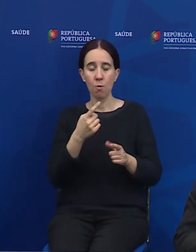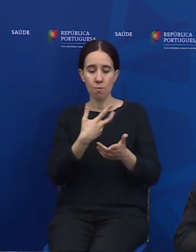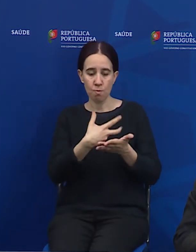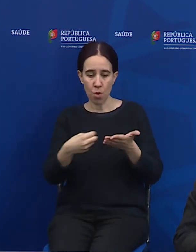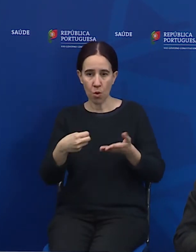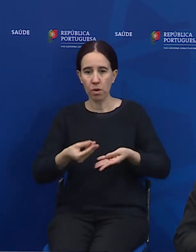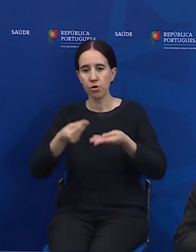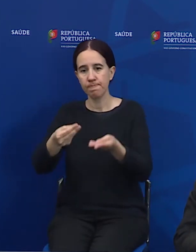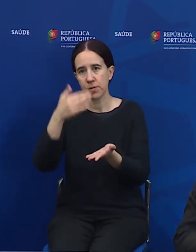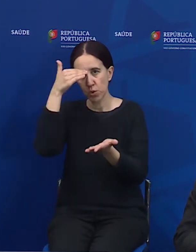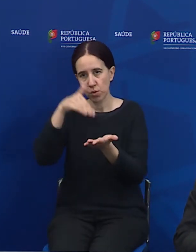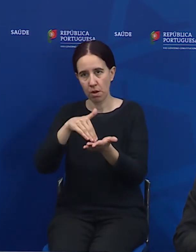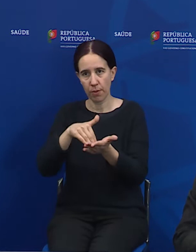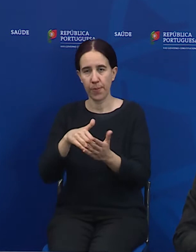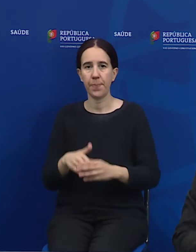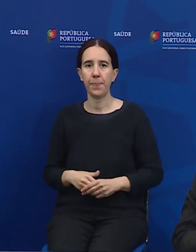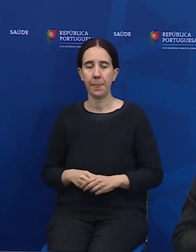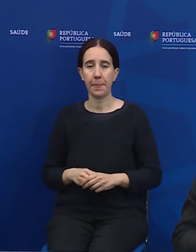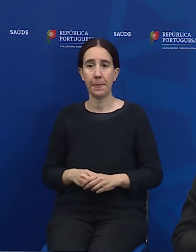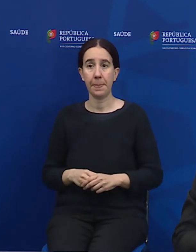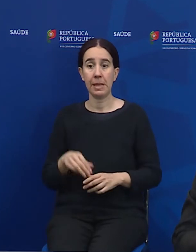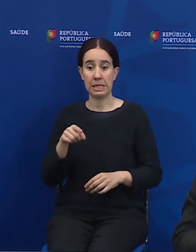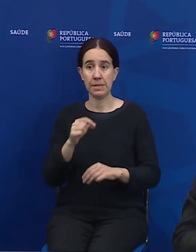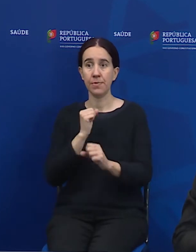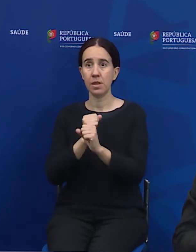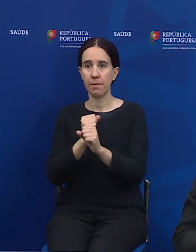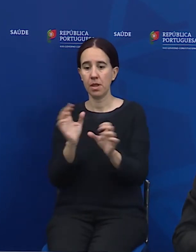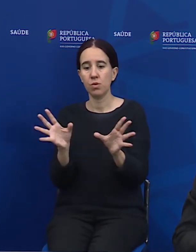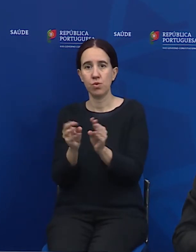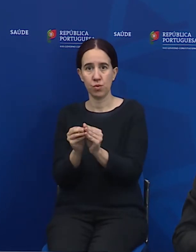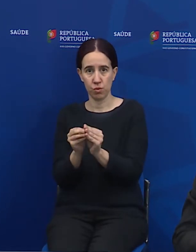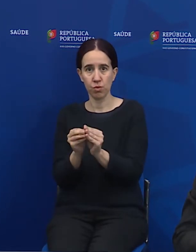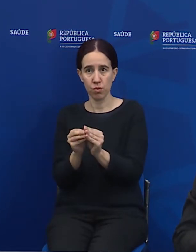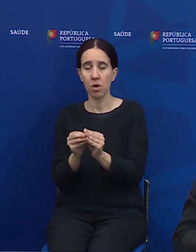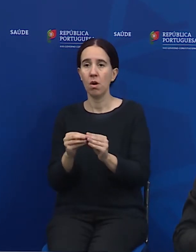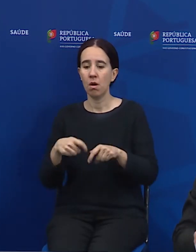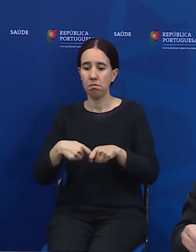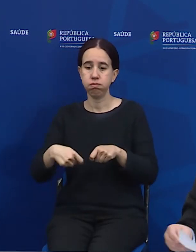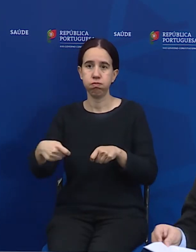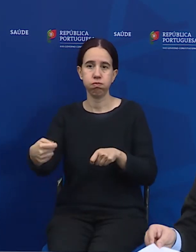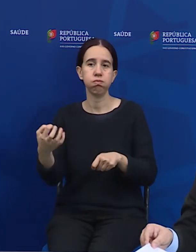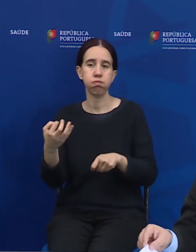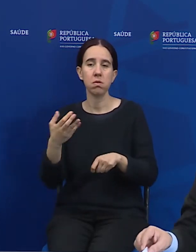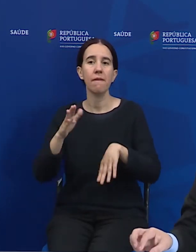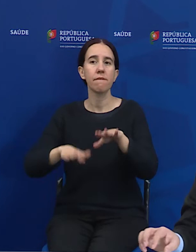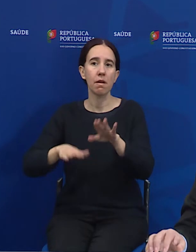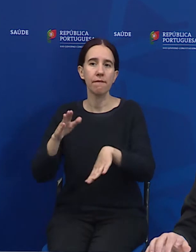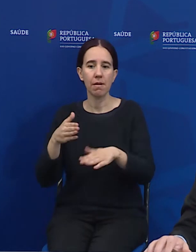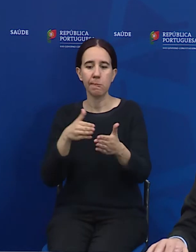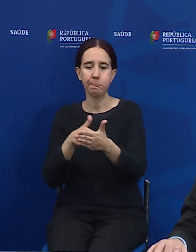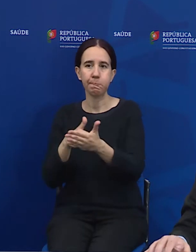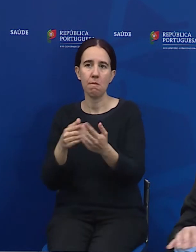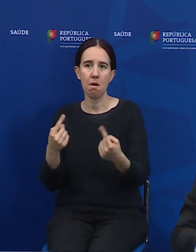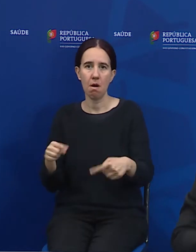ea entrega do resultado este é um trabalho conjunto uma corrida longa e às vezes com